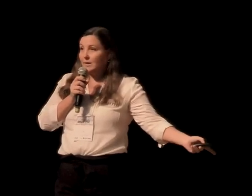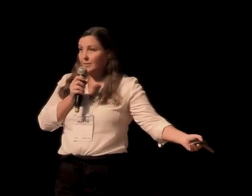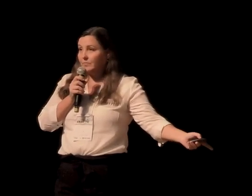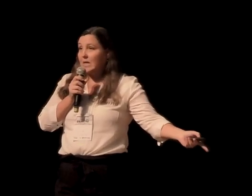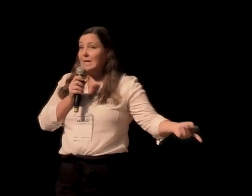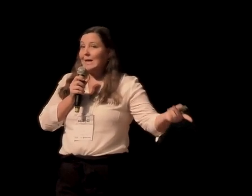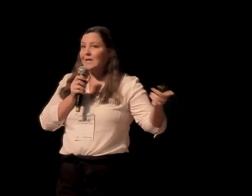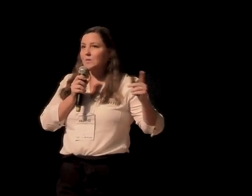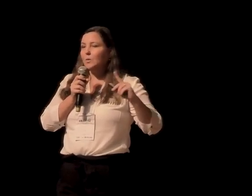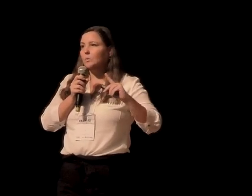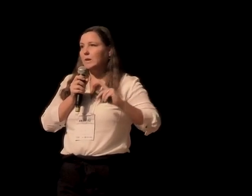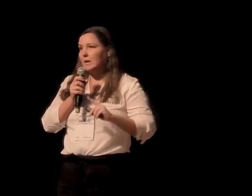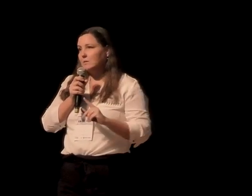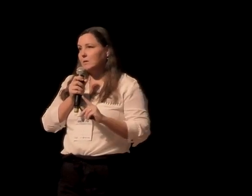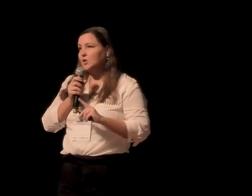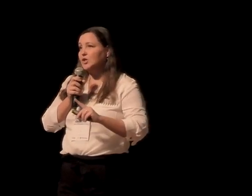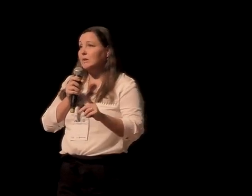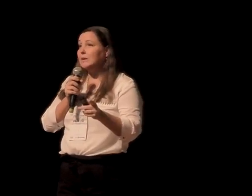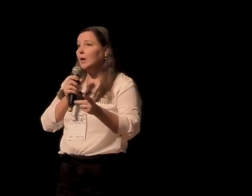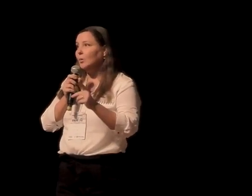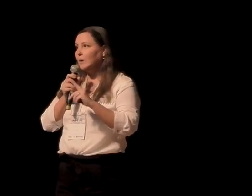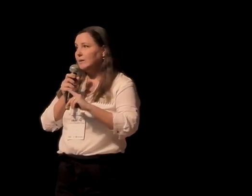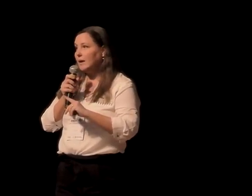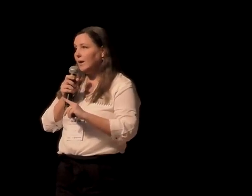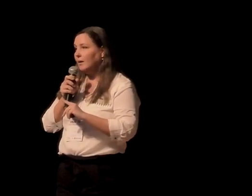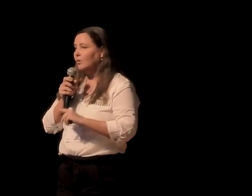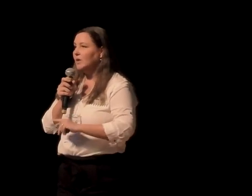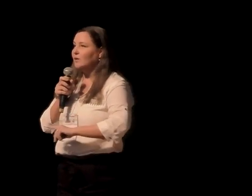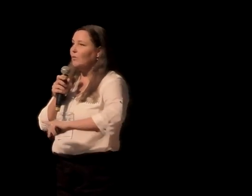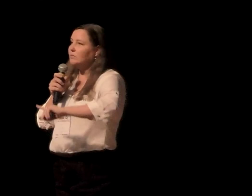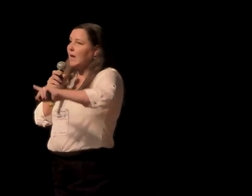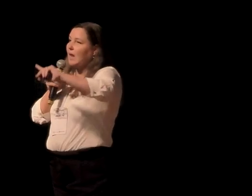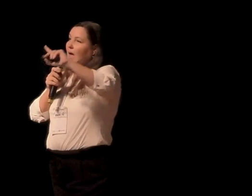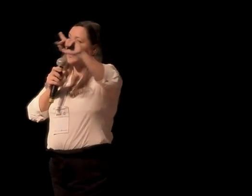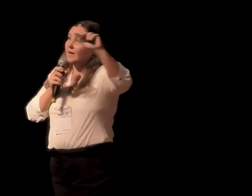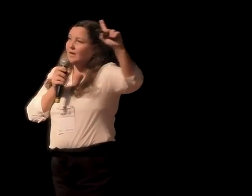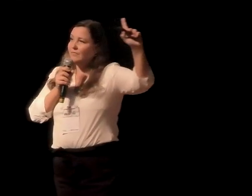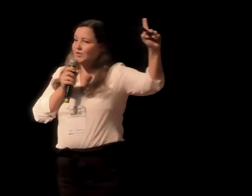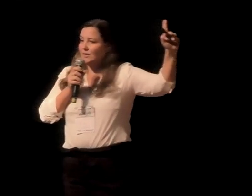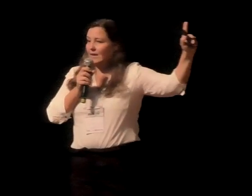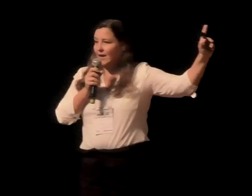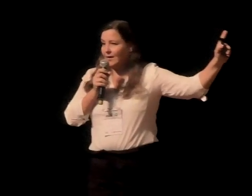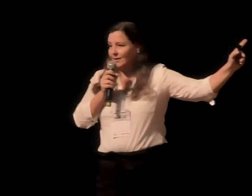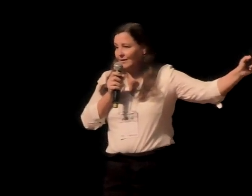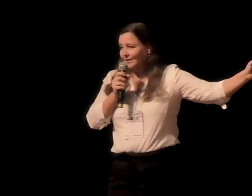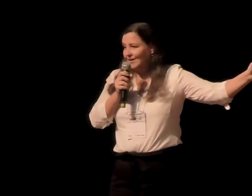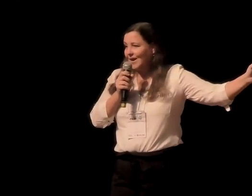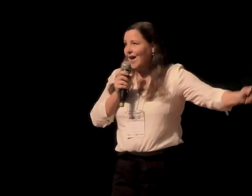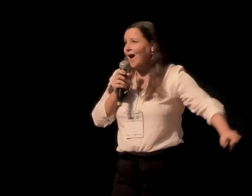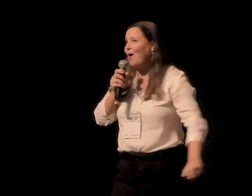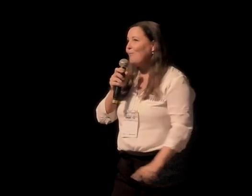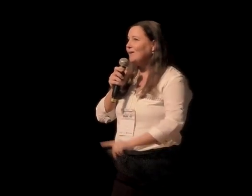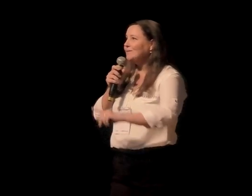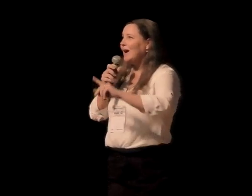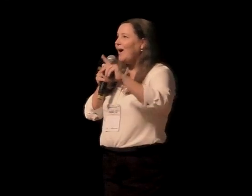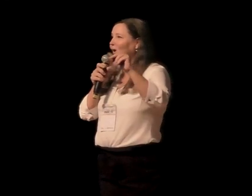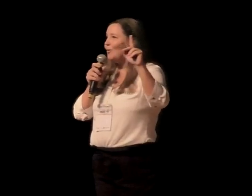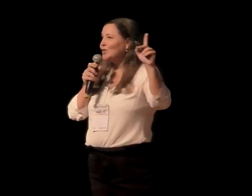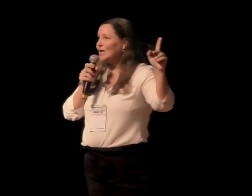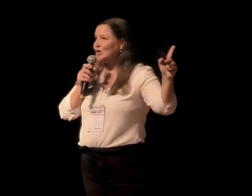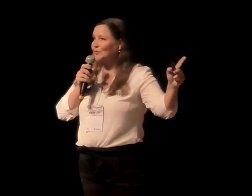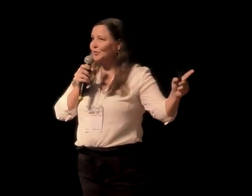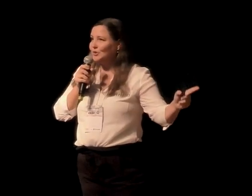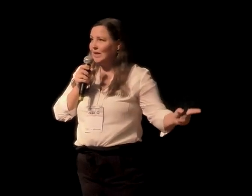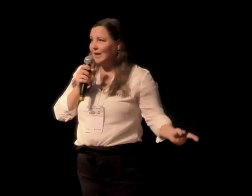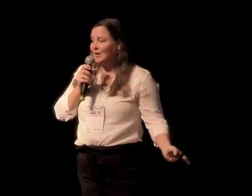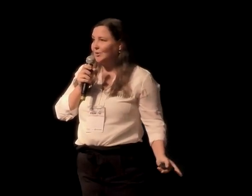fornecer caso aconteça de não bater eu tenho que voltar lá naquela ficha técnica aumentar